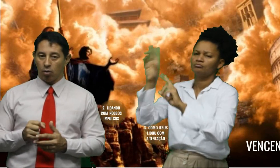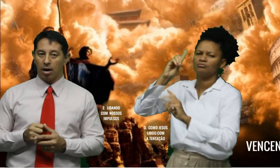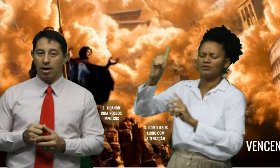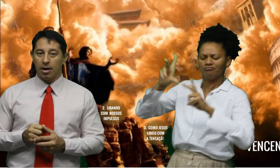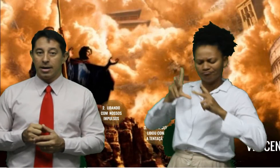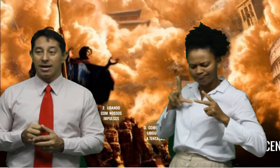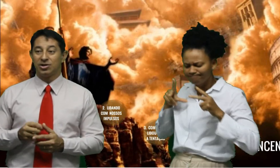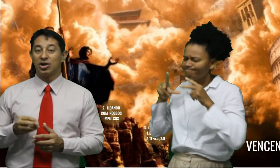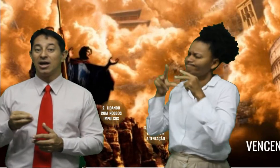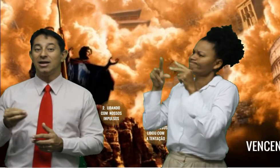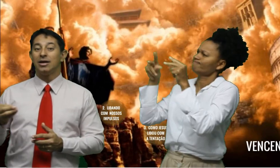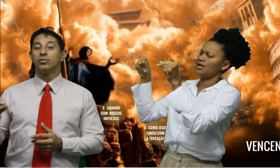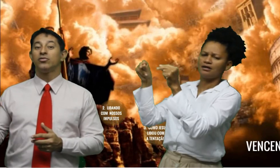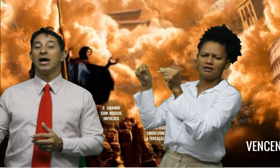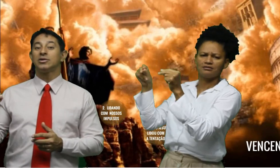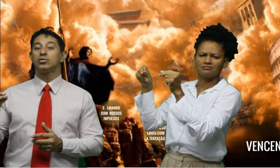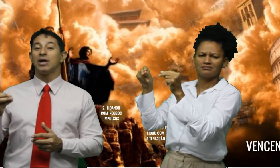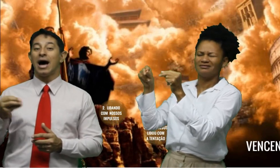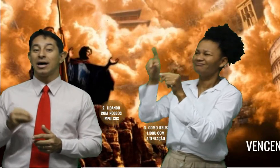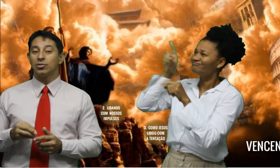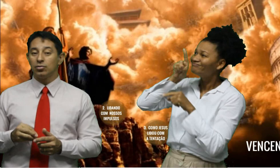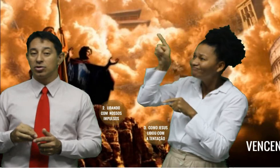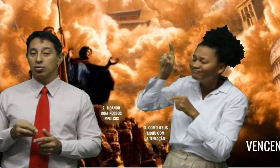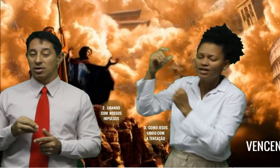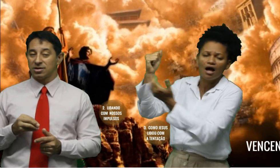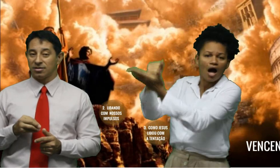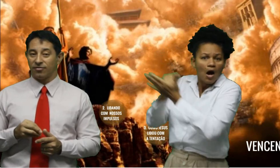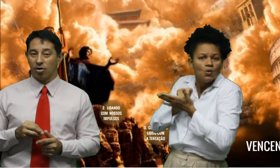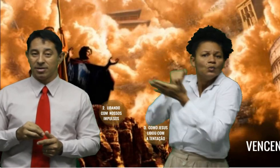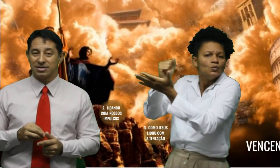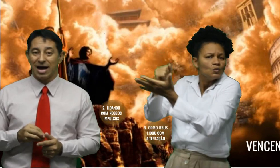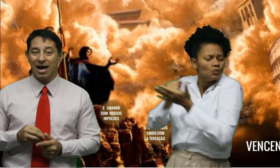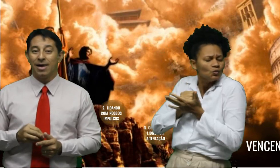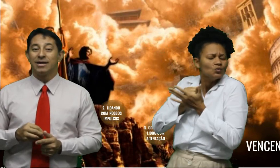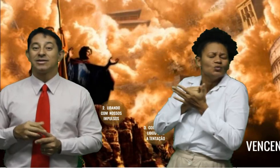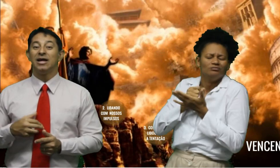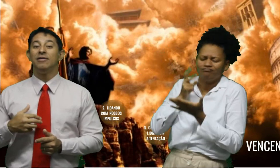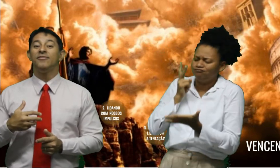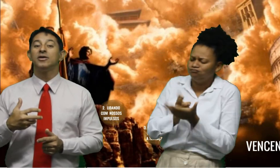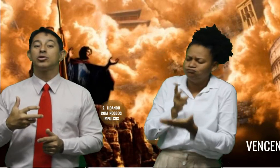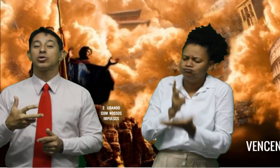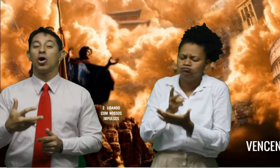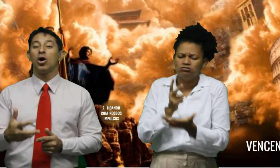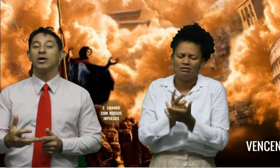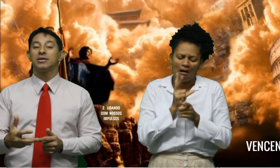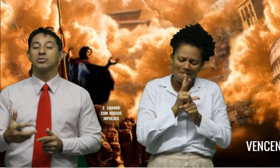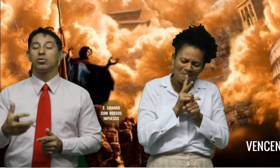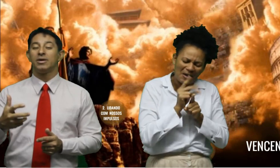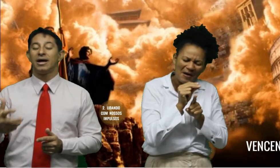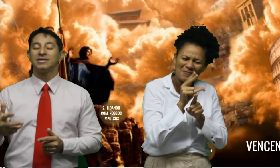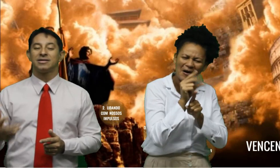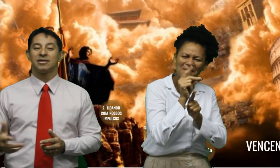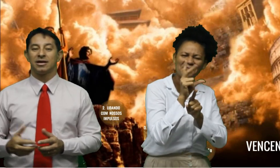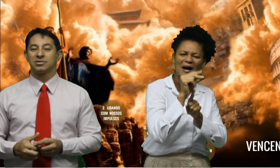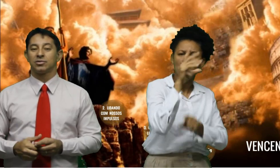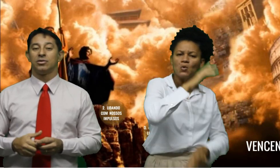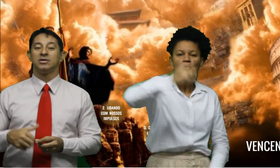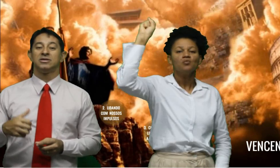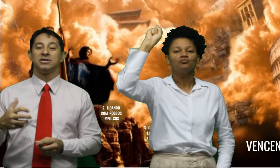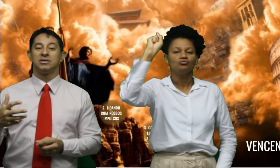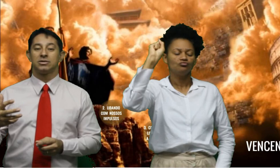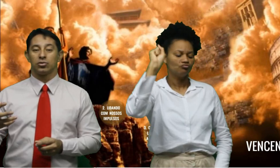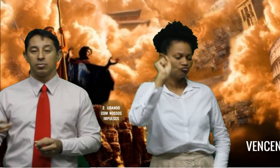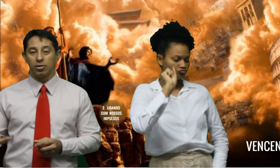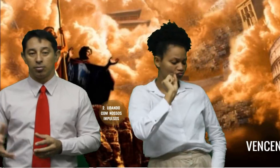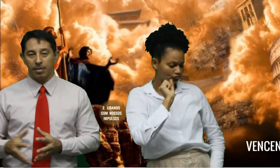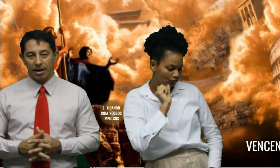esta honra. Ele tem nos ajudado de todas as formas a ter vitória sobre as